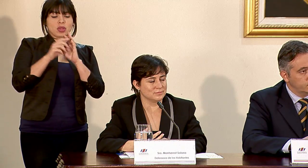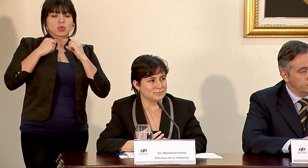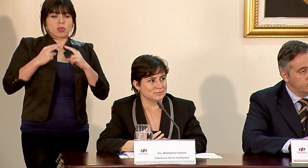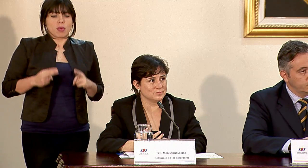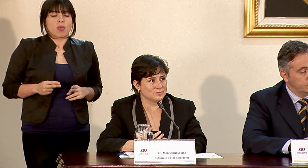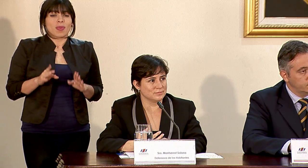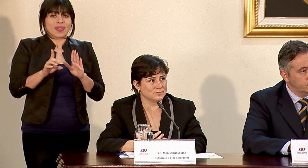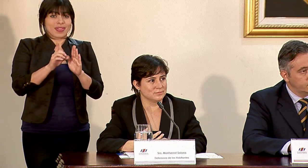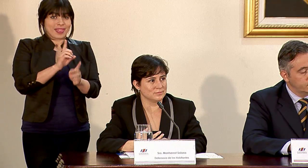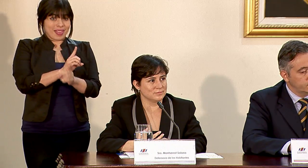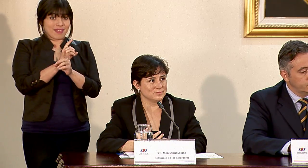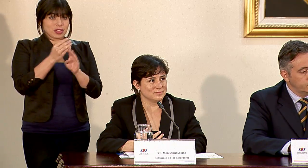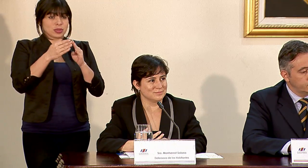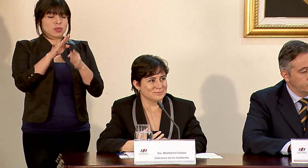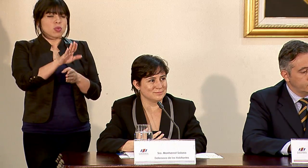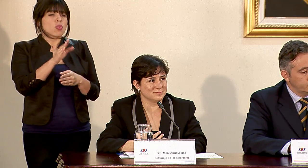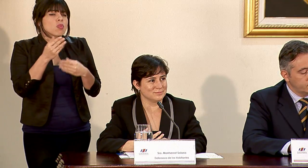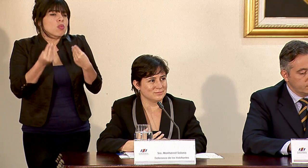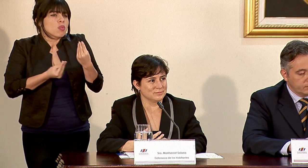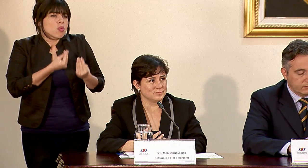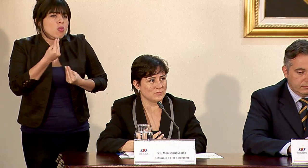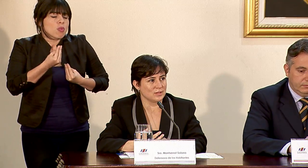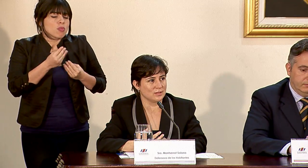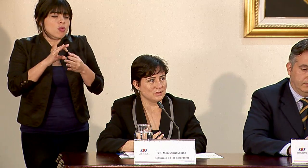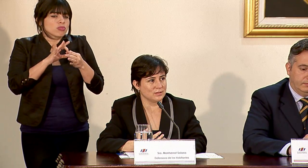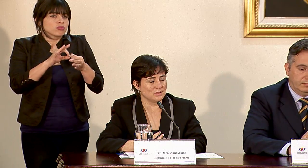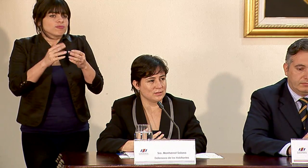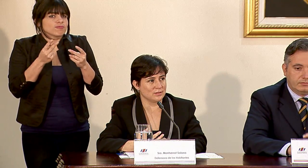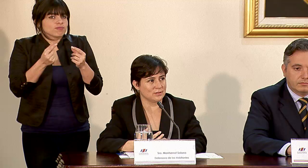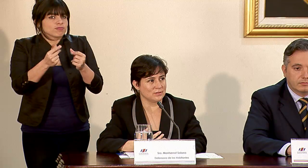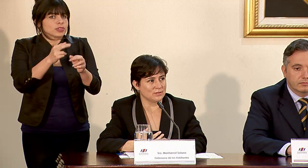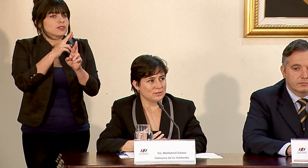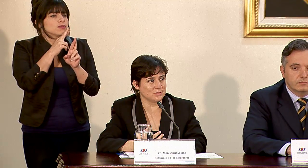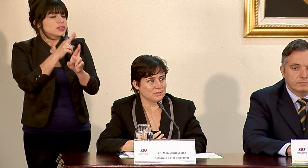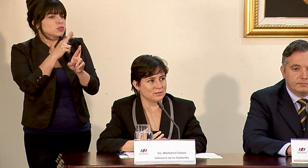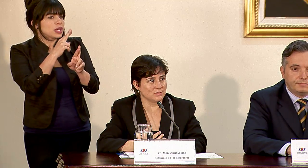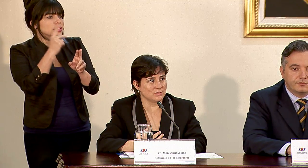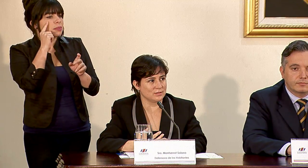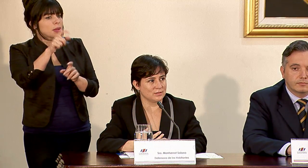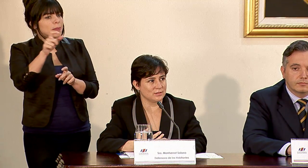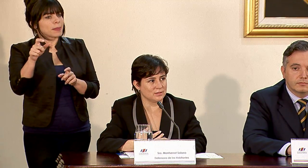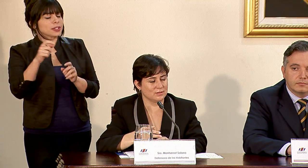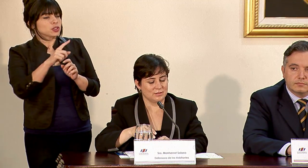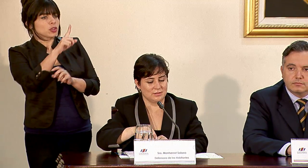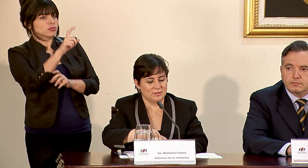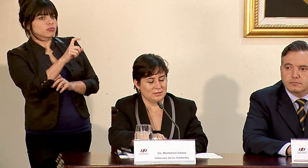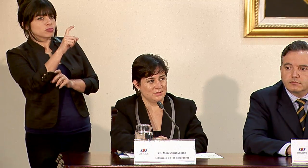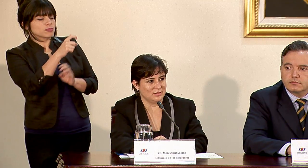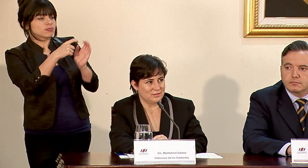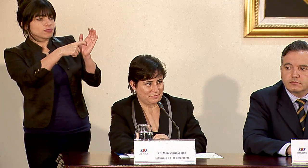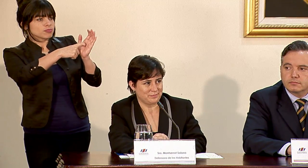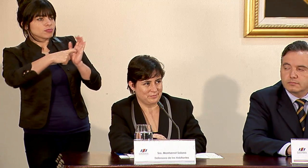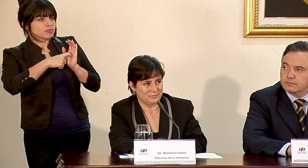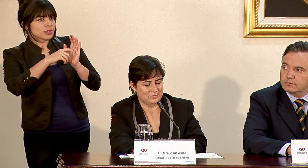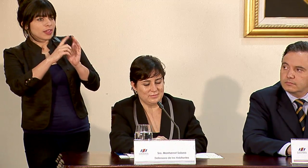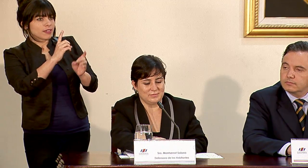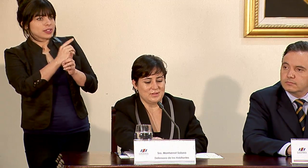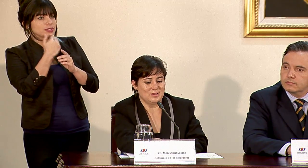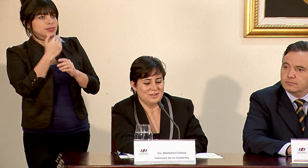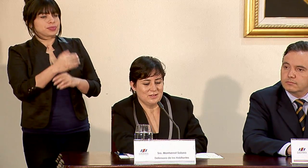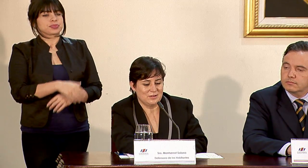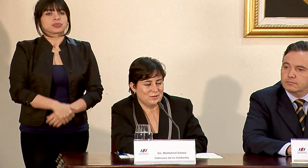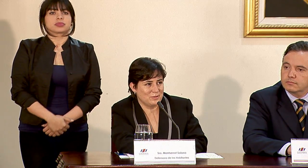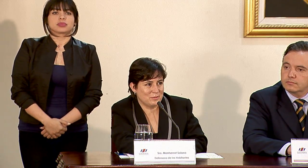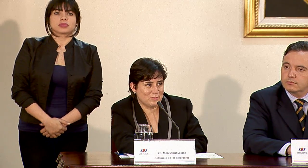trabajando la Defensoría en este sentido de prontitud en la respuesta a los usuarios y demandantes de la Defensoría? Gracias.